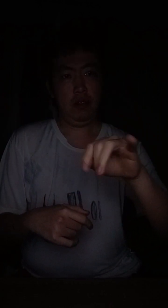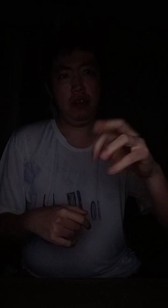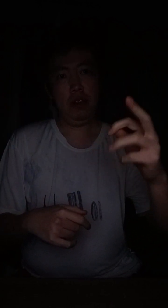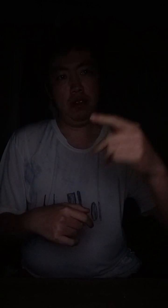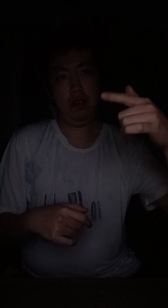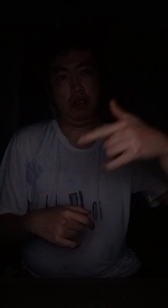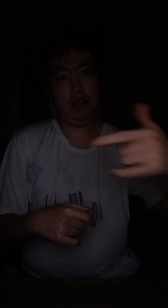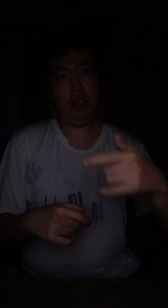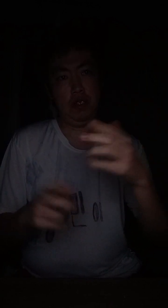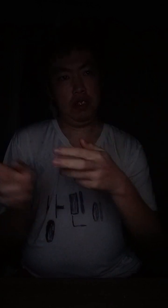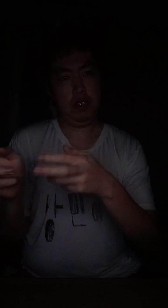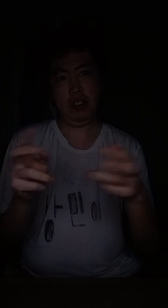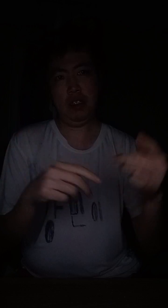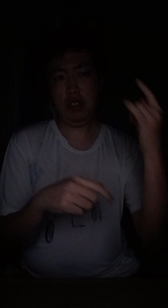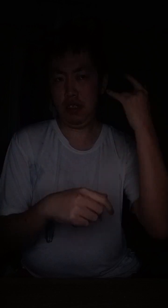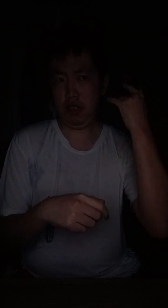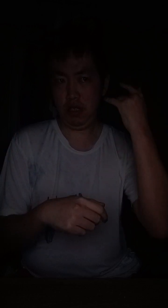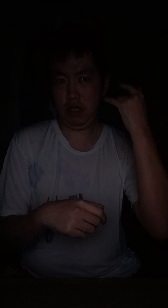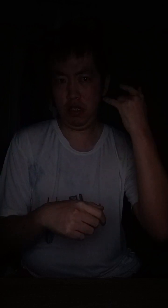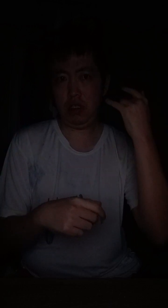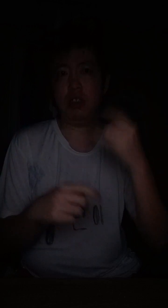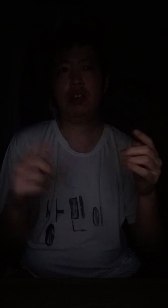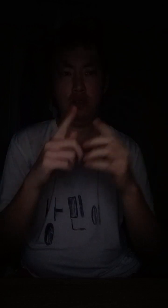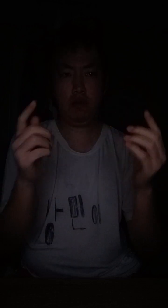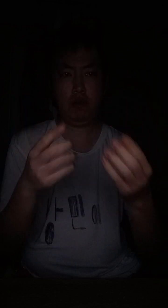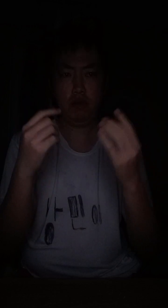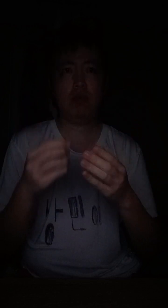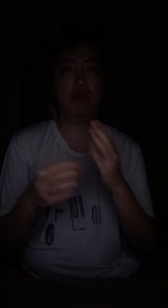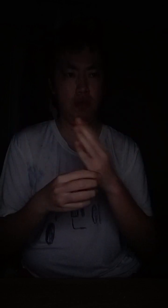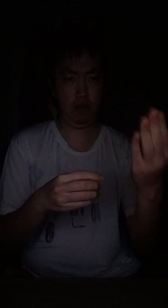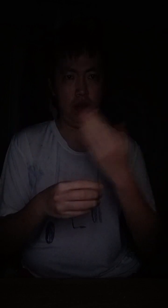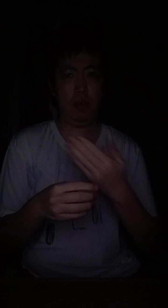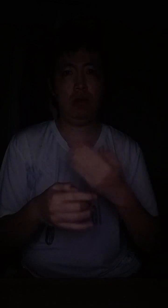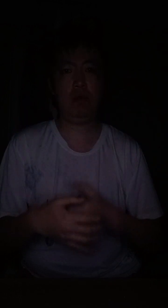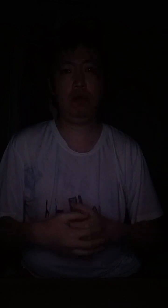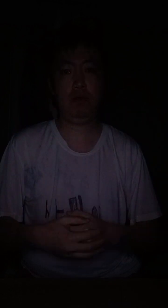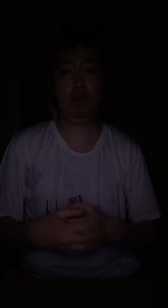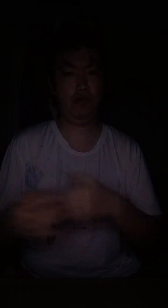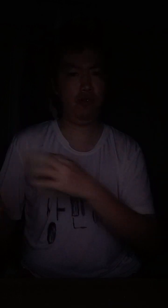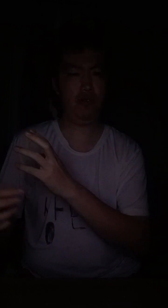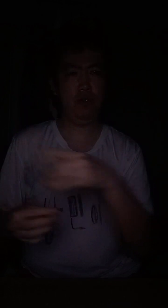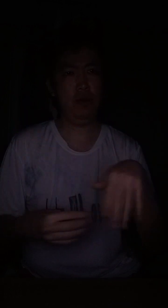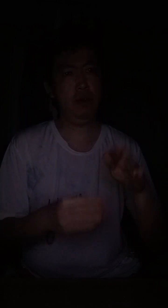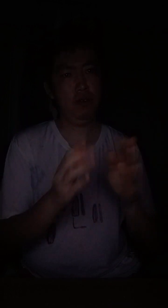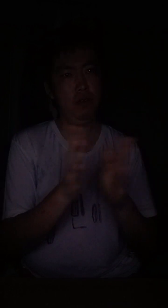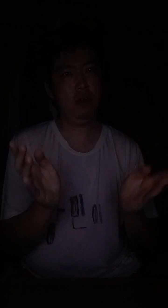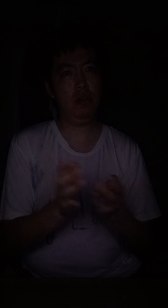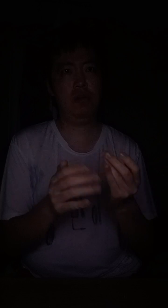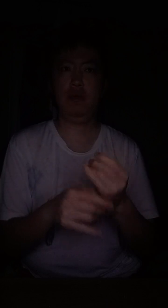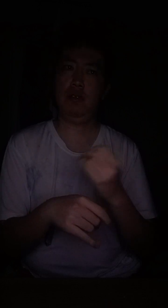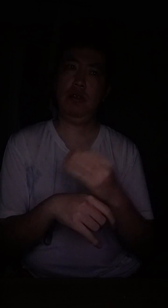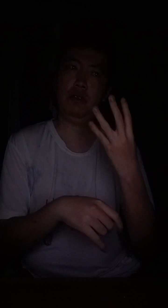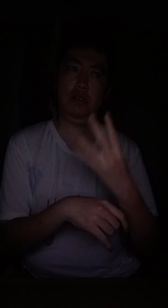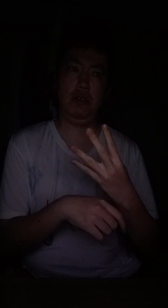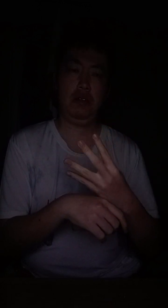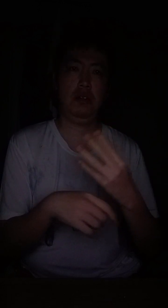교장 각각당한테 다시 전화를 걸어서 허락을 받으십시오. 교권보호위원회는 교감이 4차례 병가 신청을